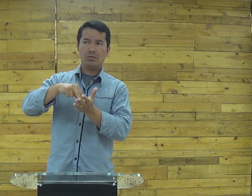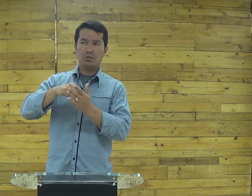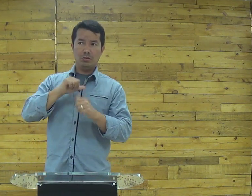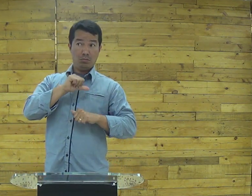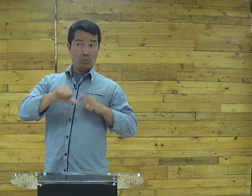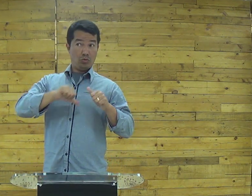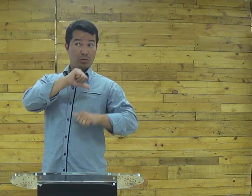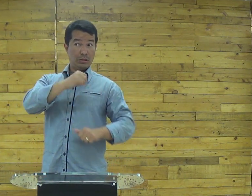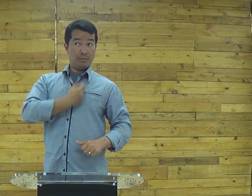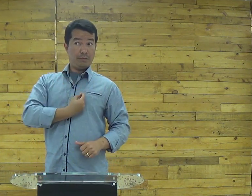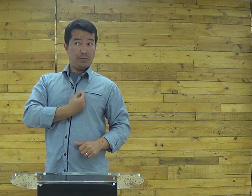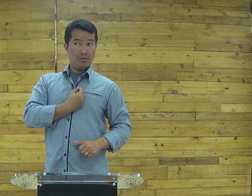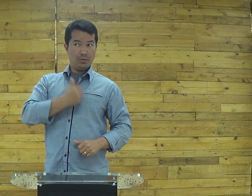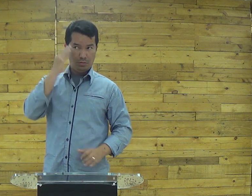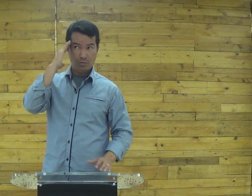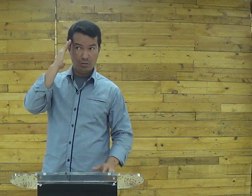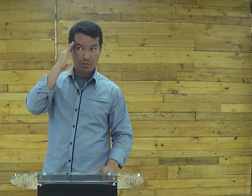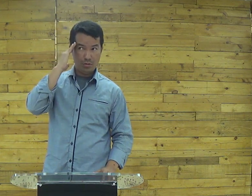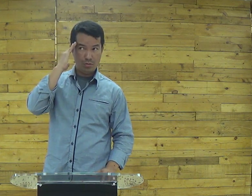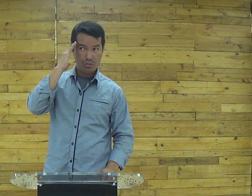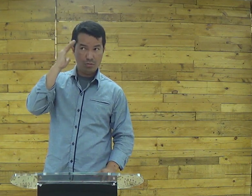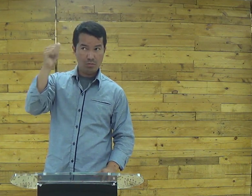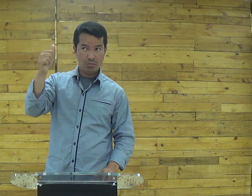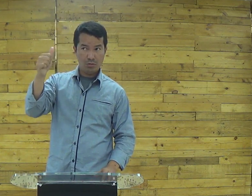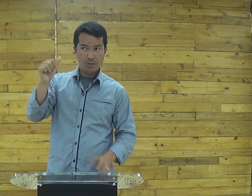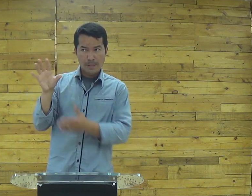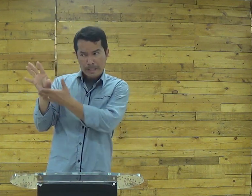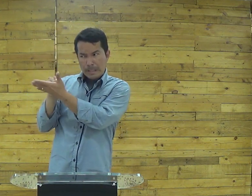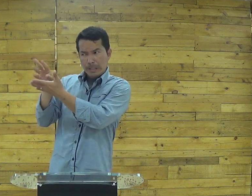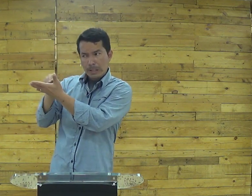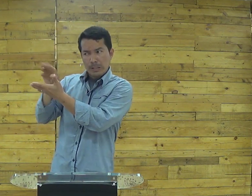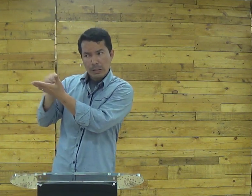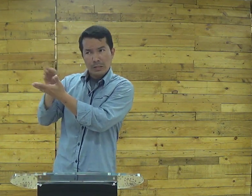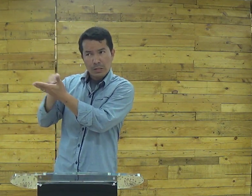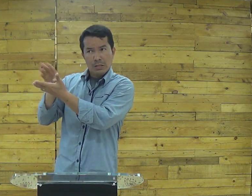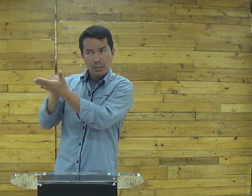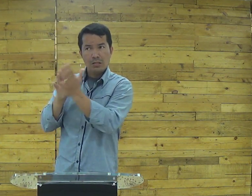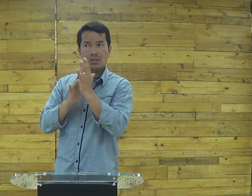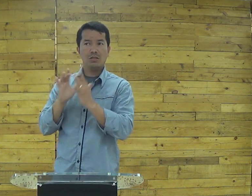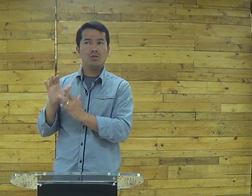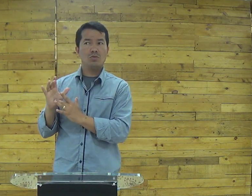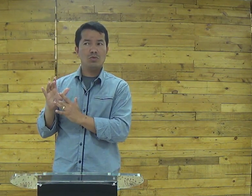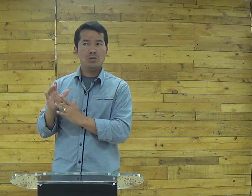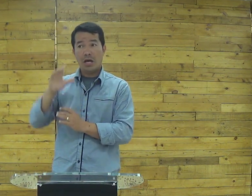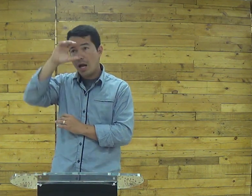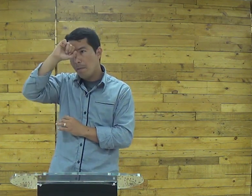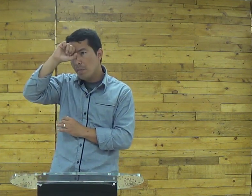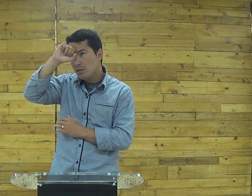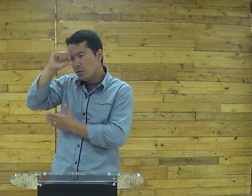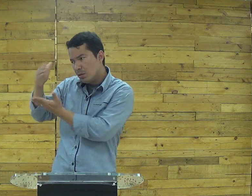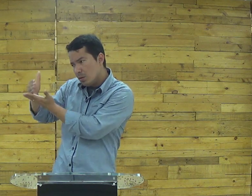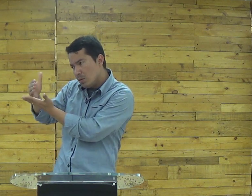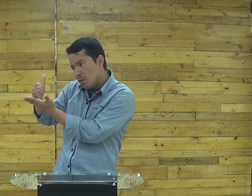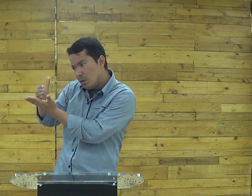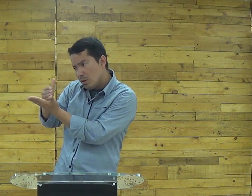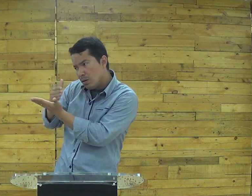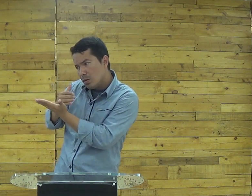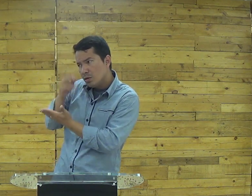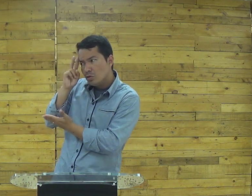Você pode ficar em pé e mudar a sua vida, entendeu? Copiar Jesus. Aprender de